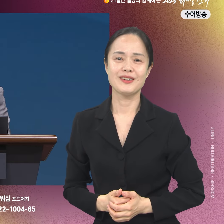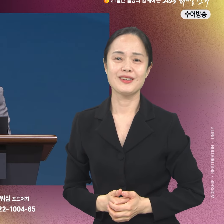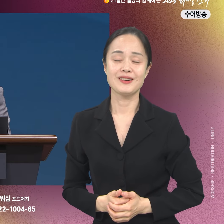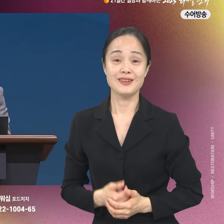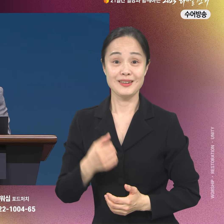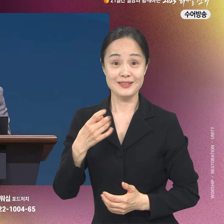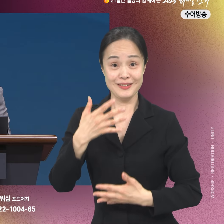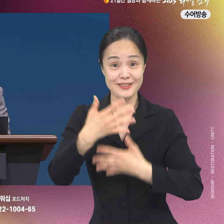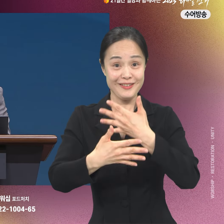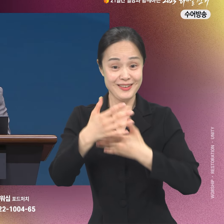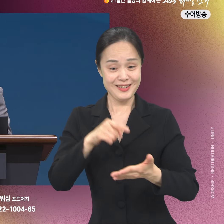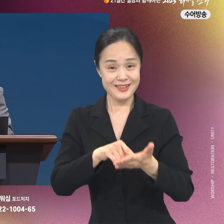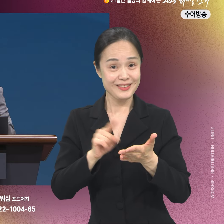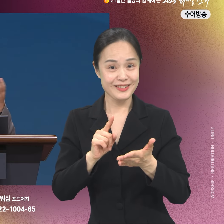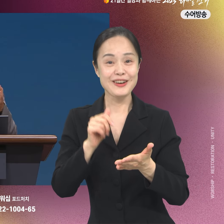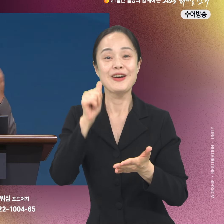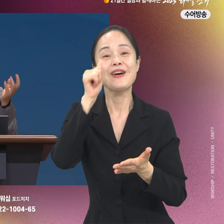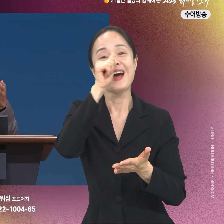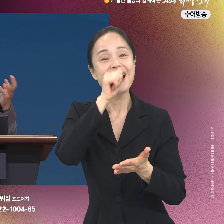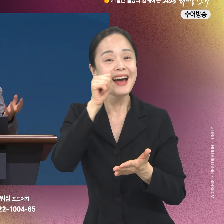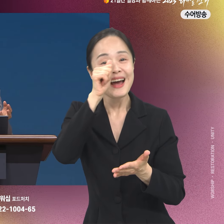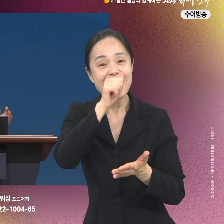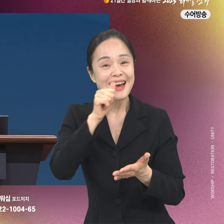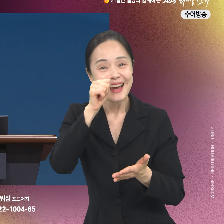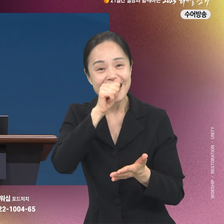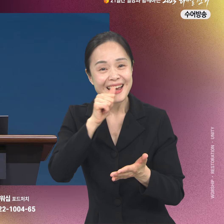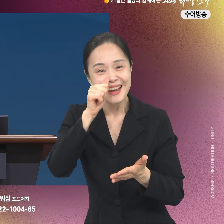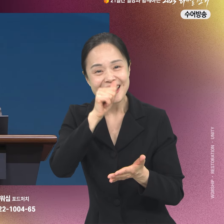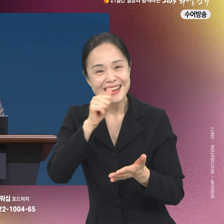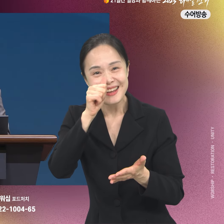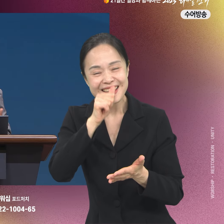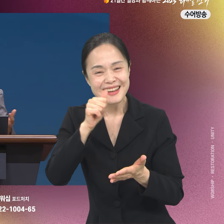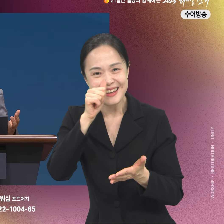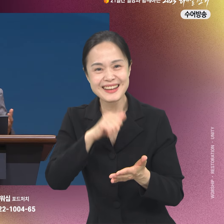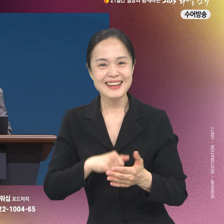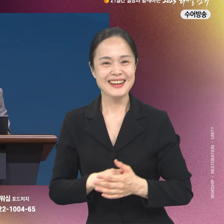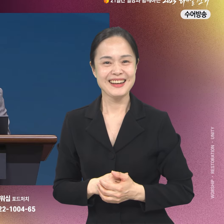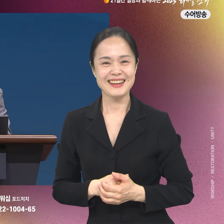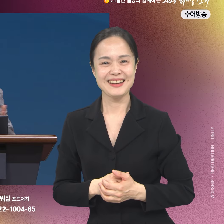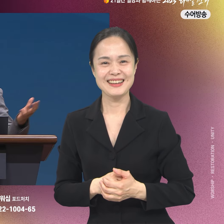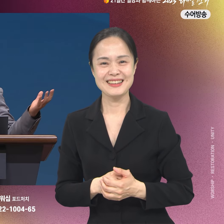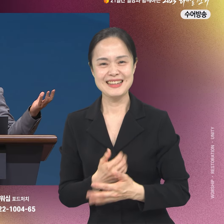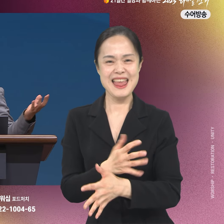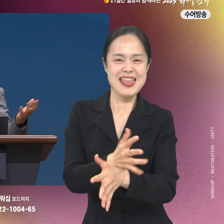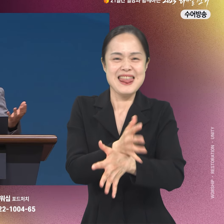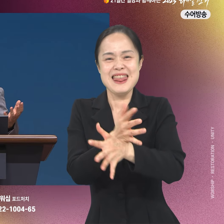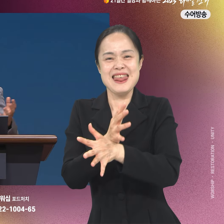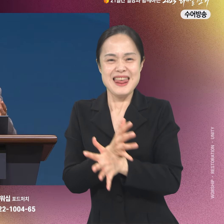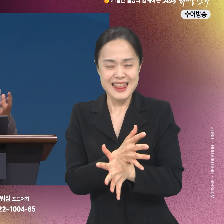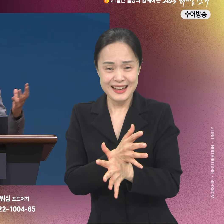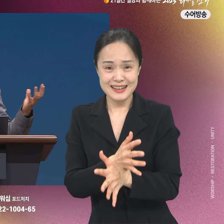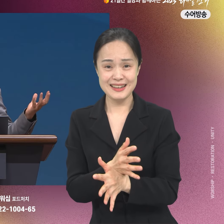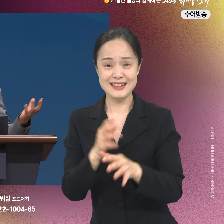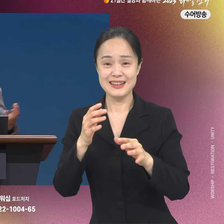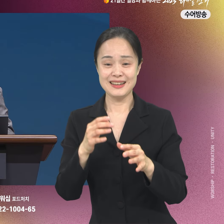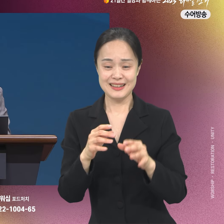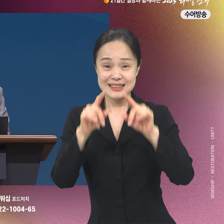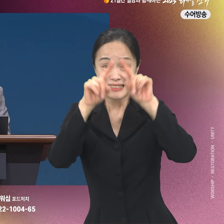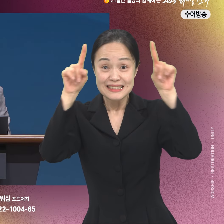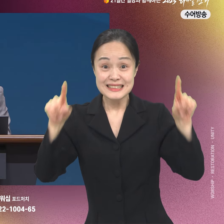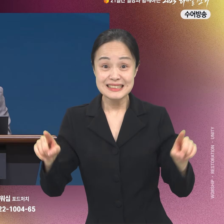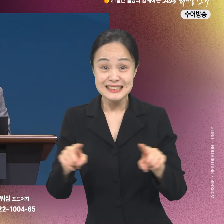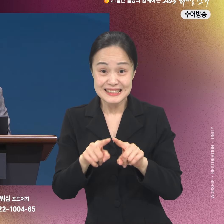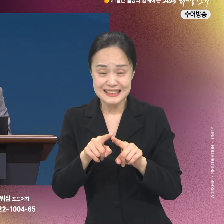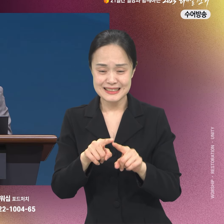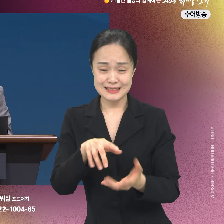고양이가 원고를 막 날리잖아요, 하늘로. 그때 월터가 와, 눈 온다 하면서 It's snowing